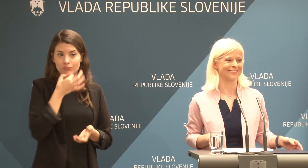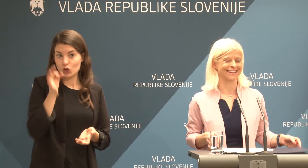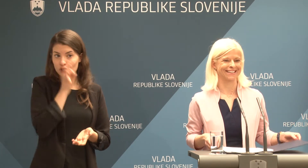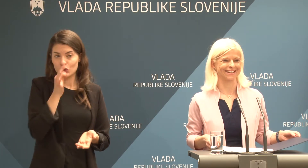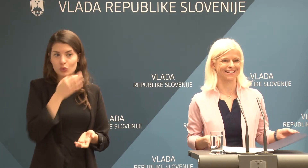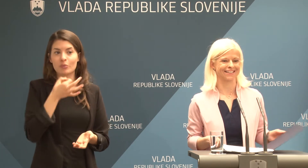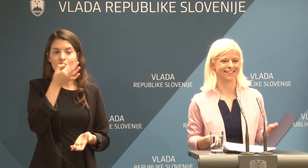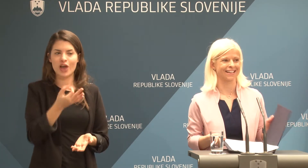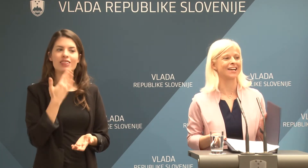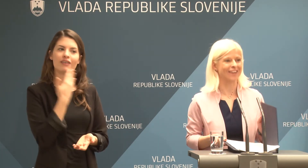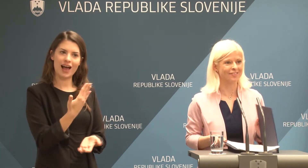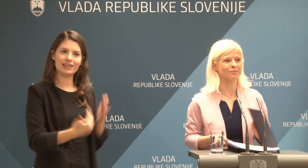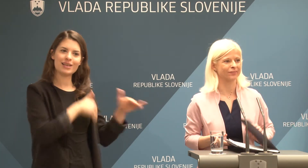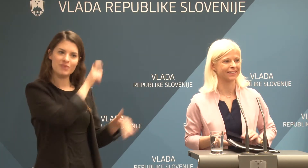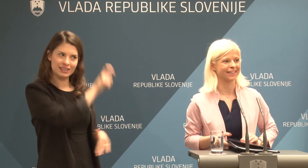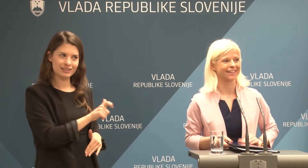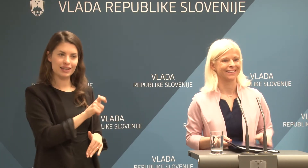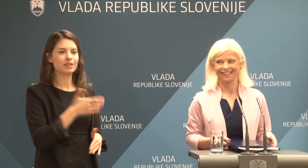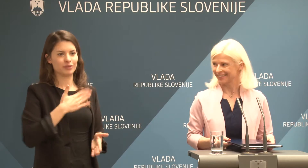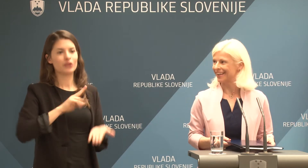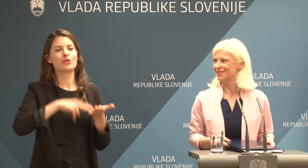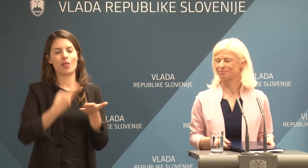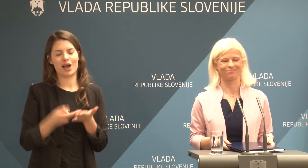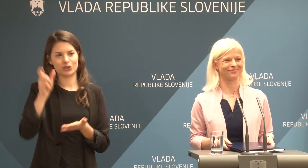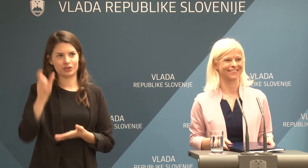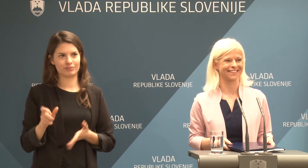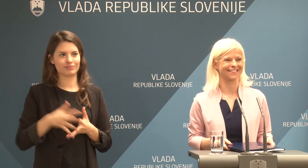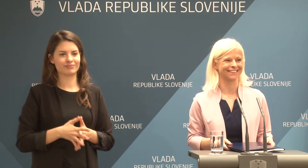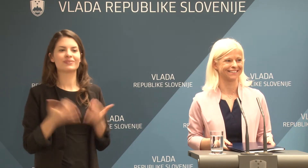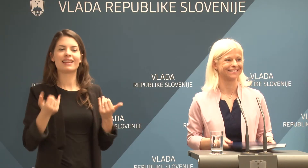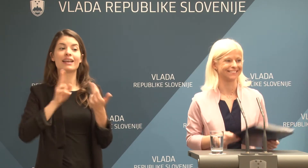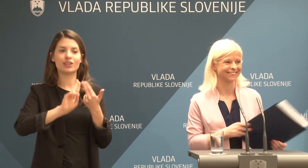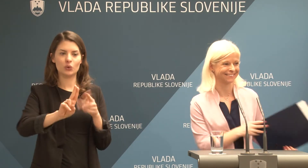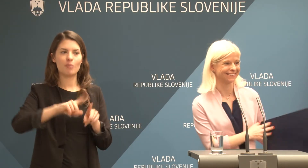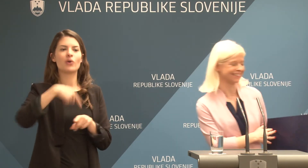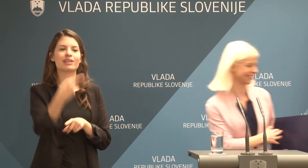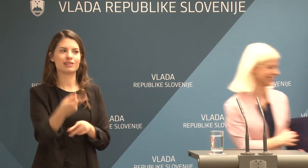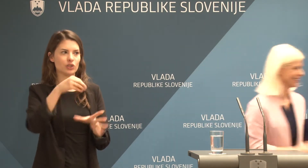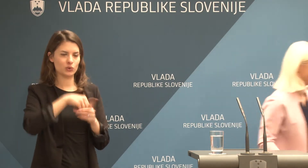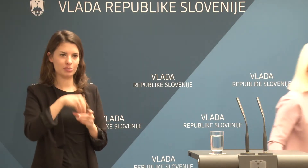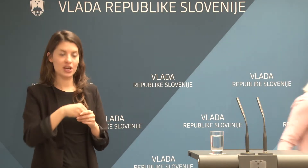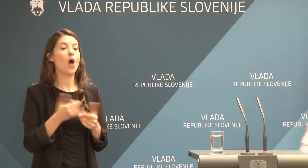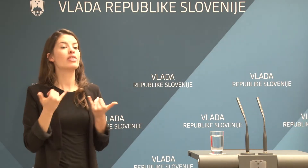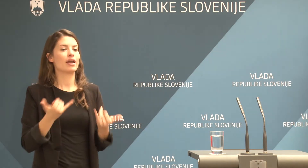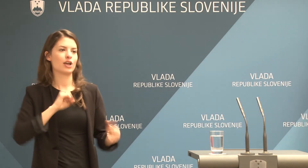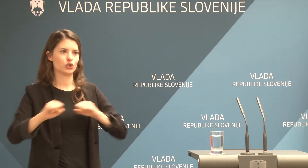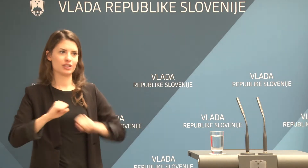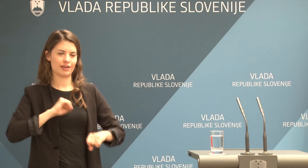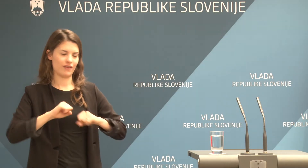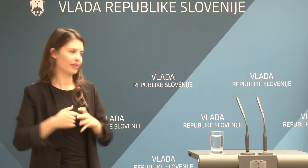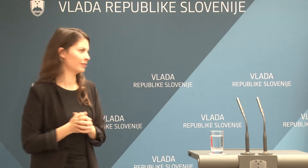vprašanj, hvala lepa ministrici in Hvala vam. tolmački. Hvala. In nadaljujemo z naslednjo temo današnje seje vlade.